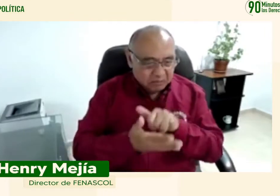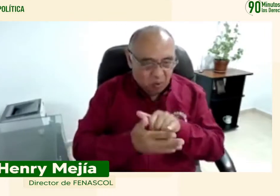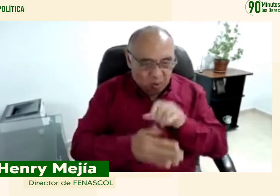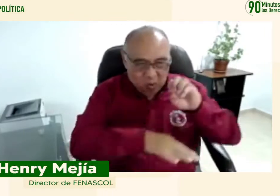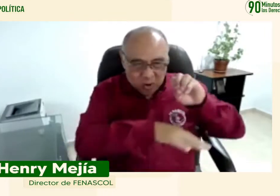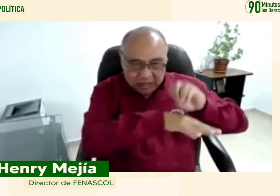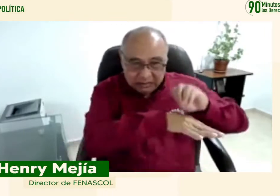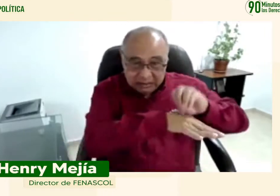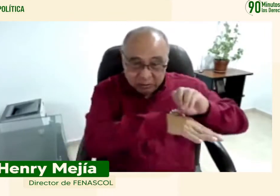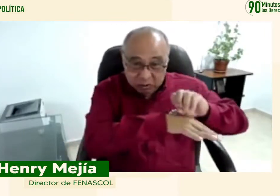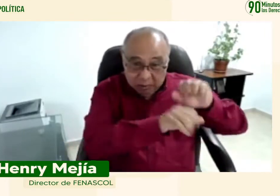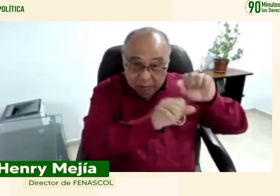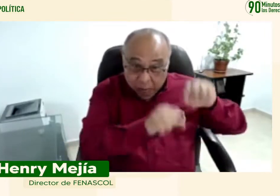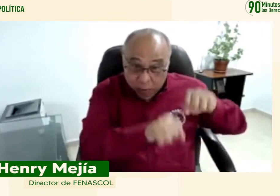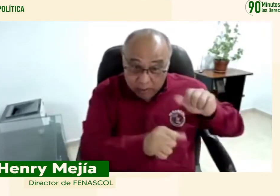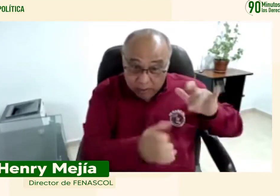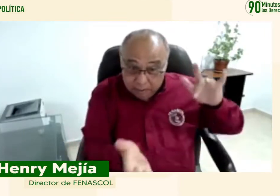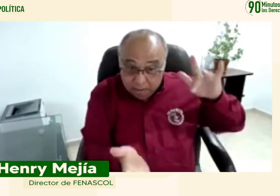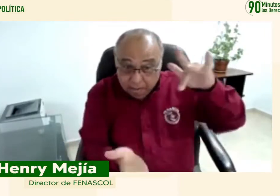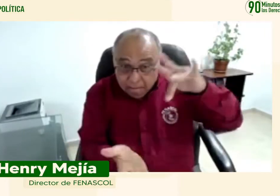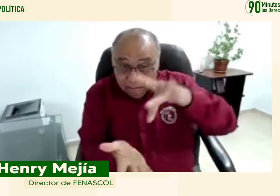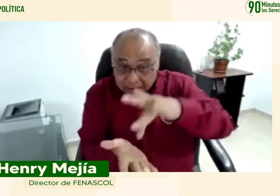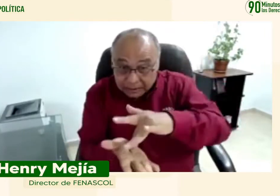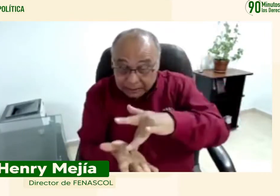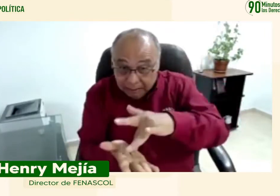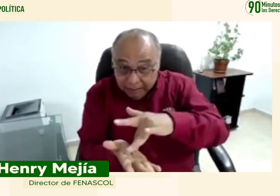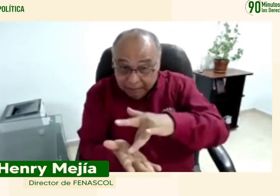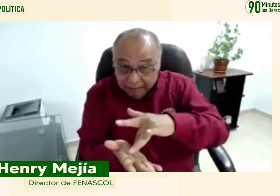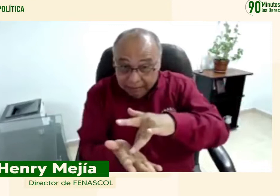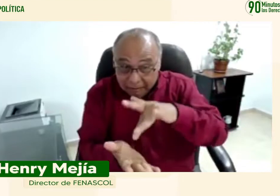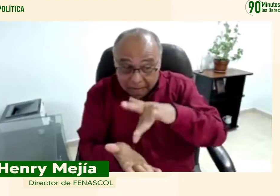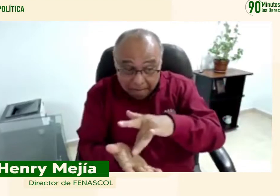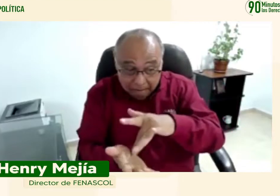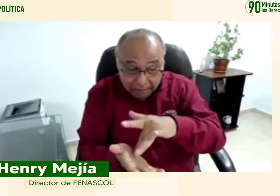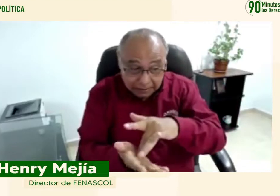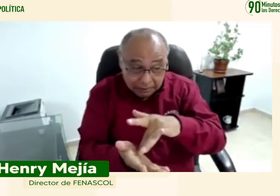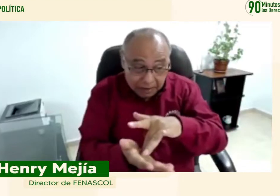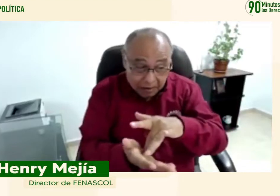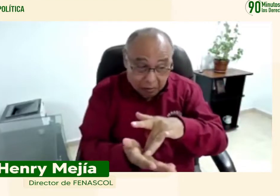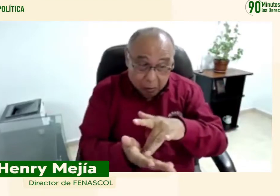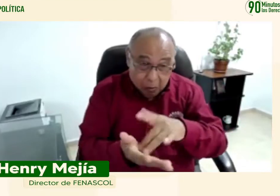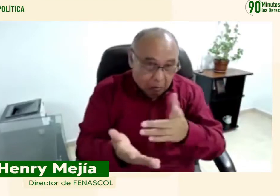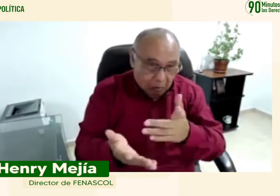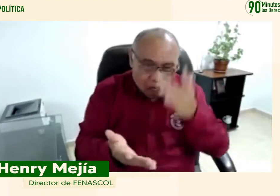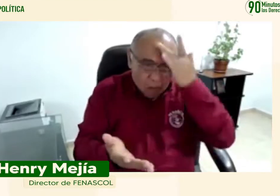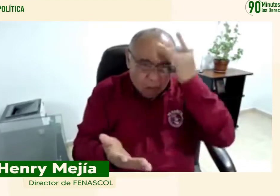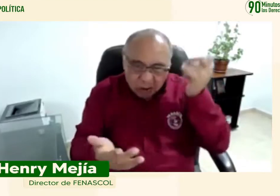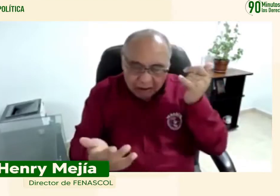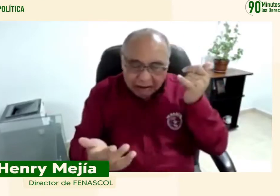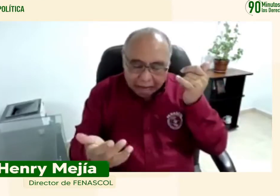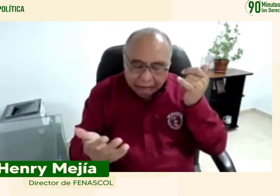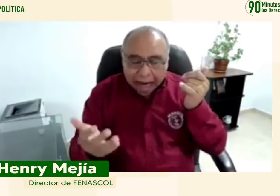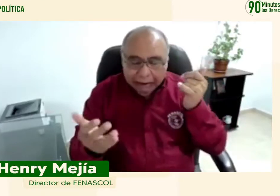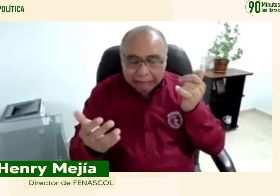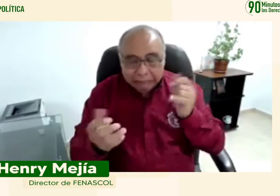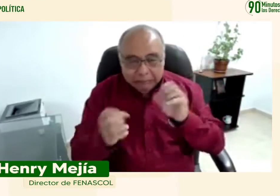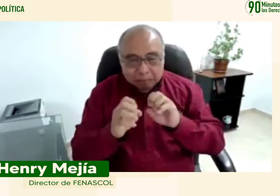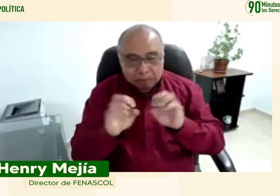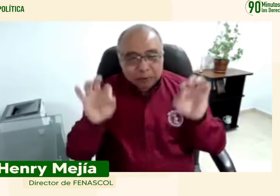la pregunta que nos hacías de si las organizaciones de sociedad civil podrían participar en política si o no